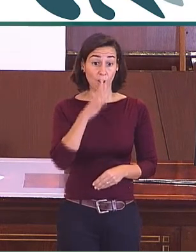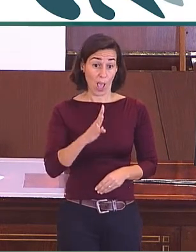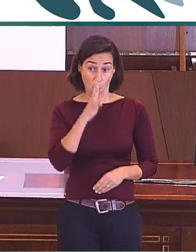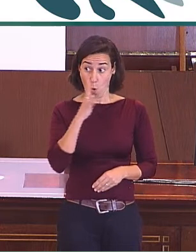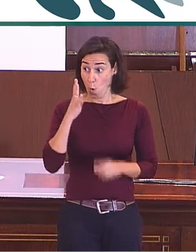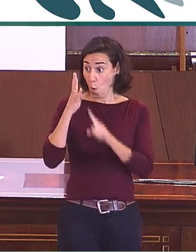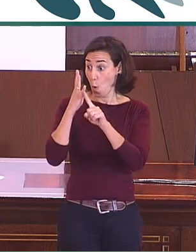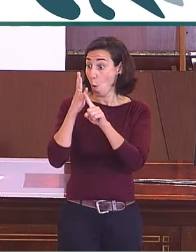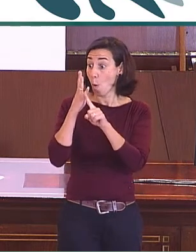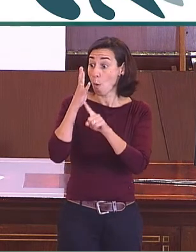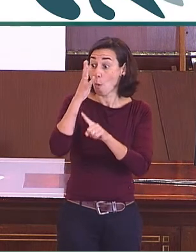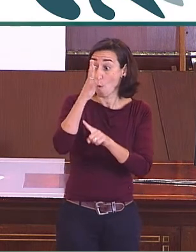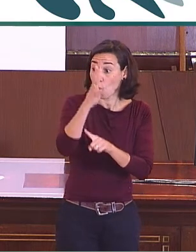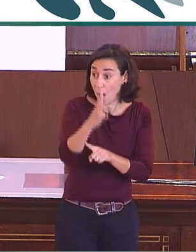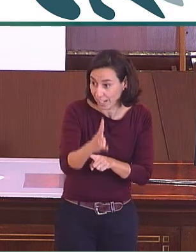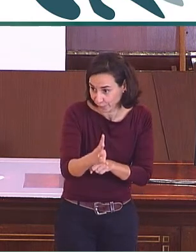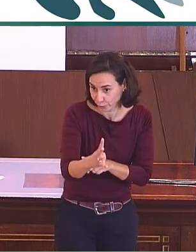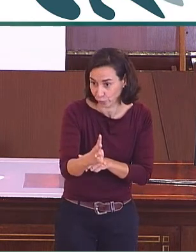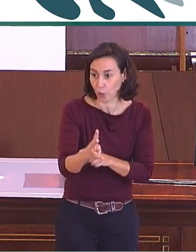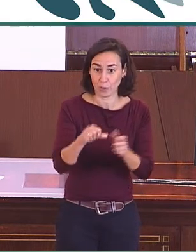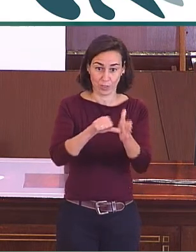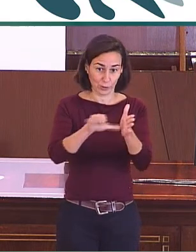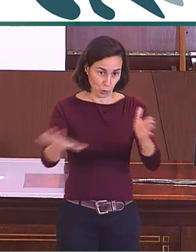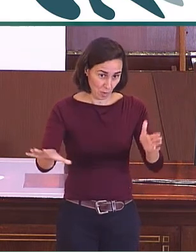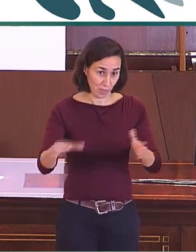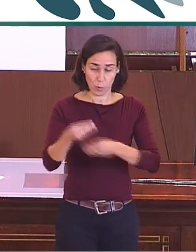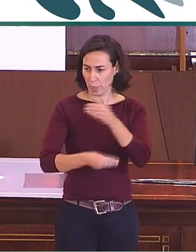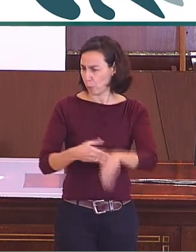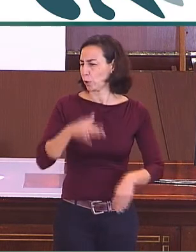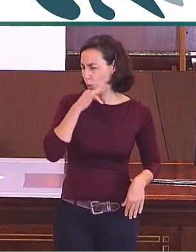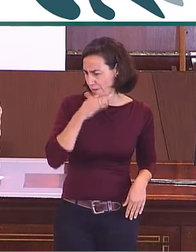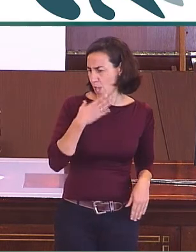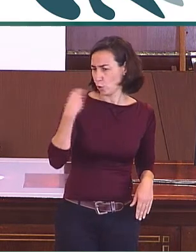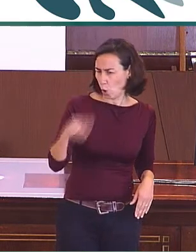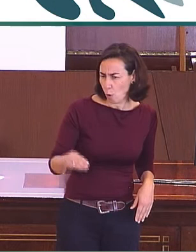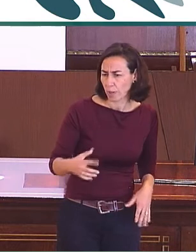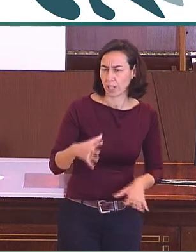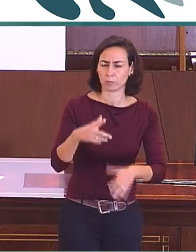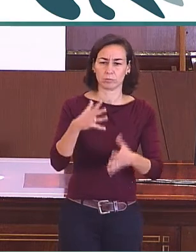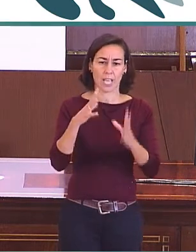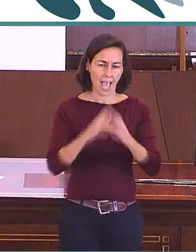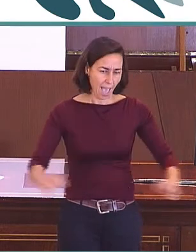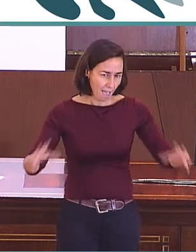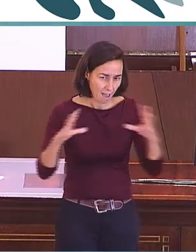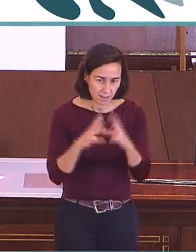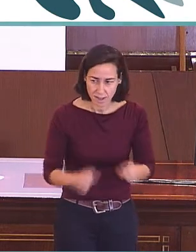el Centro de Denormalización es un centro joven con mucho ímpetu también por la